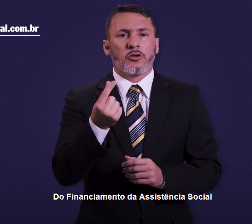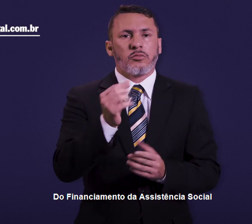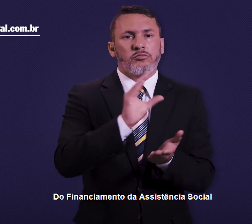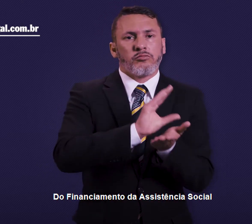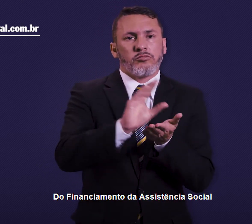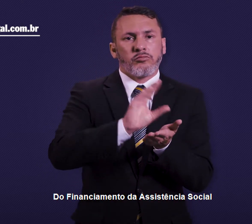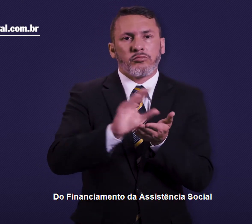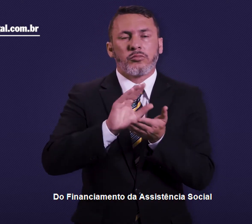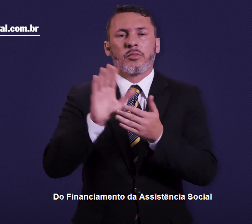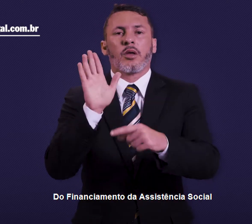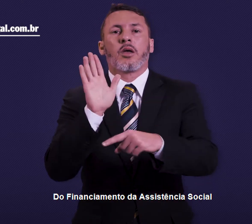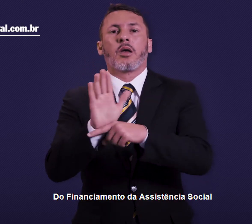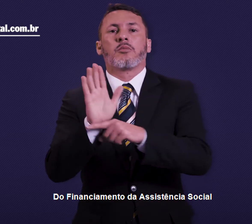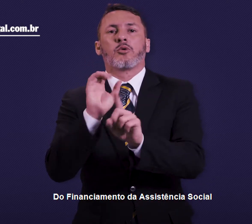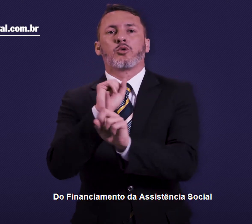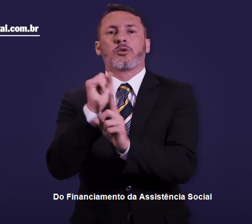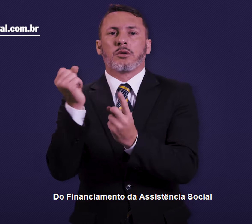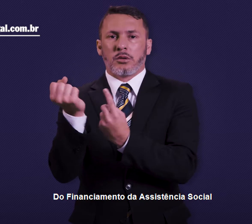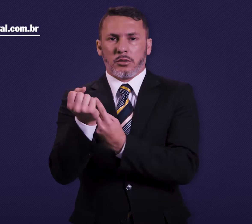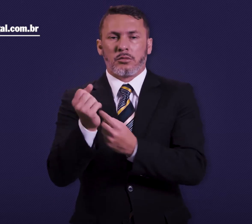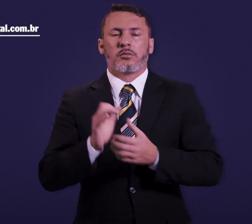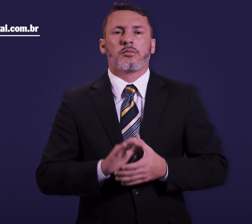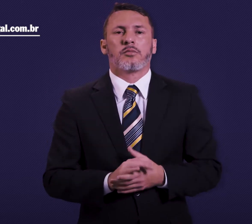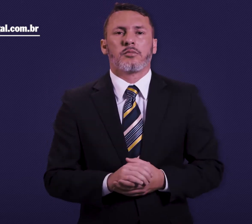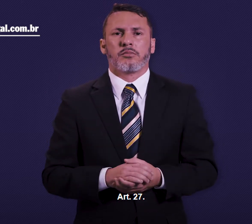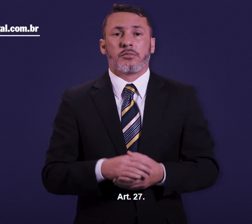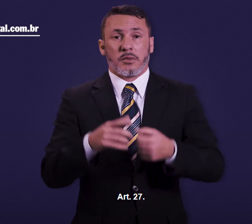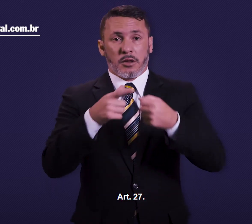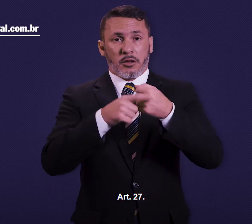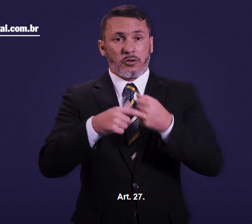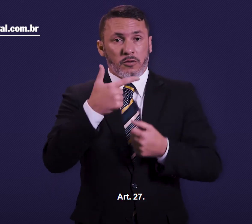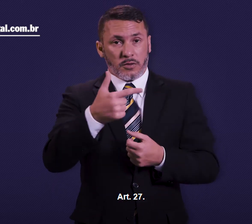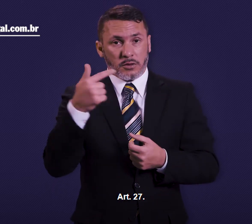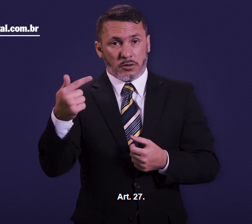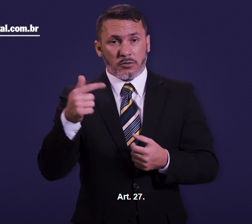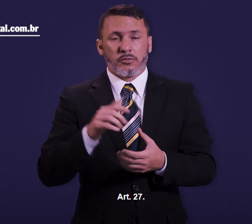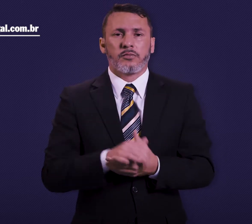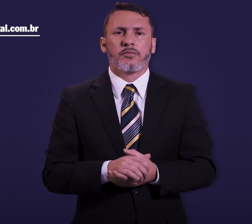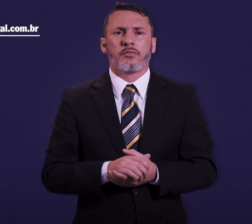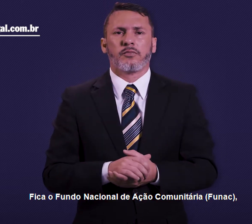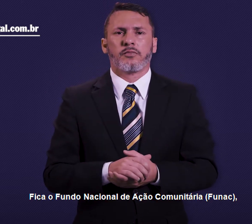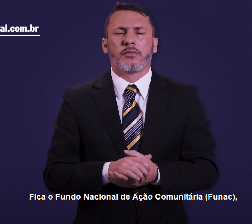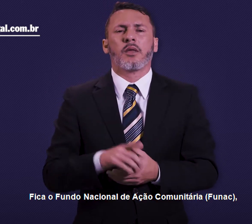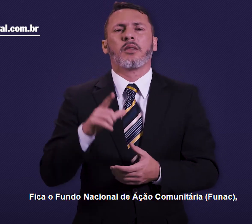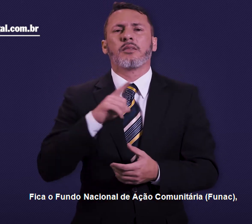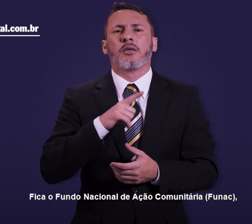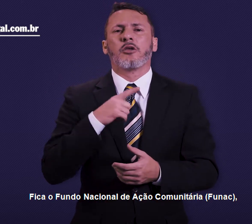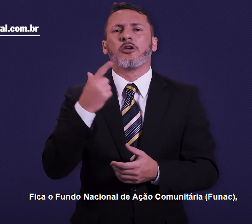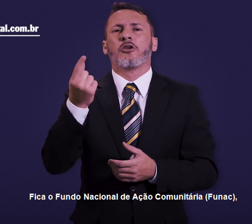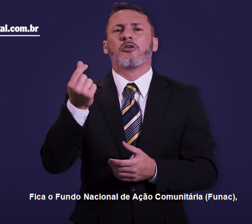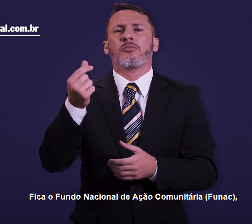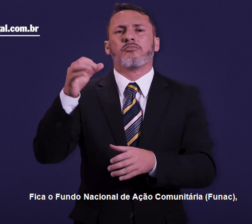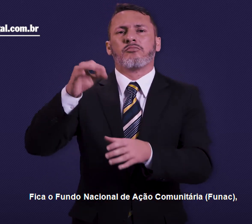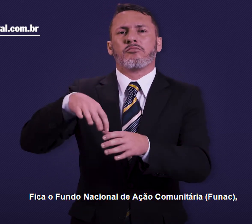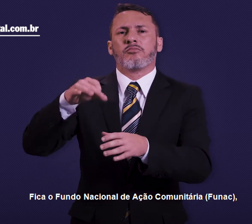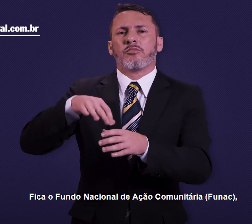financiamento da assistência social. Artigo 27. fica o Fundo Nacional de Ação